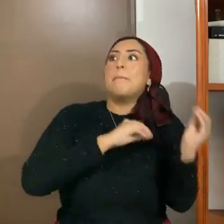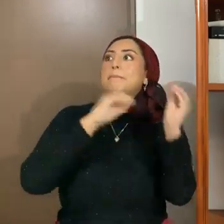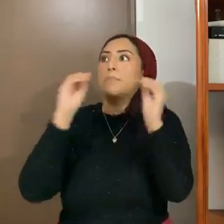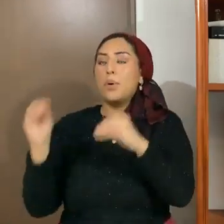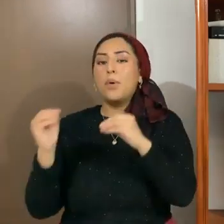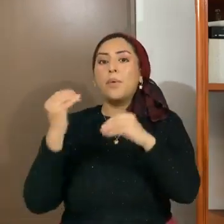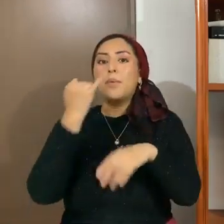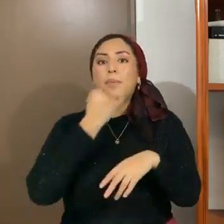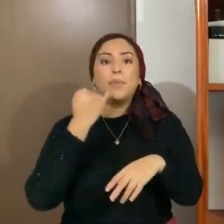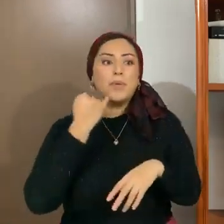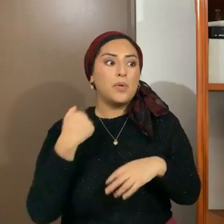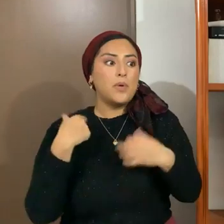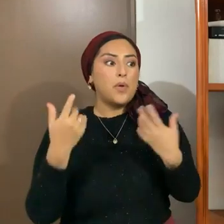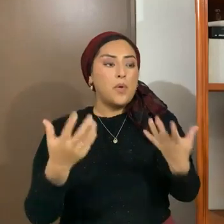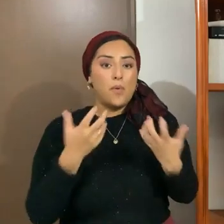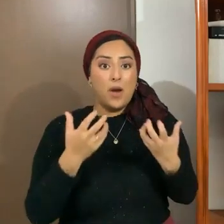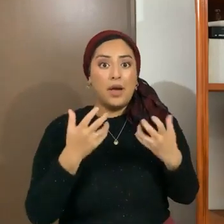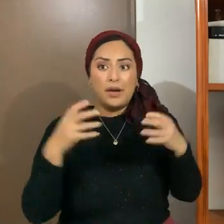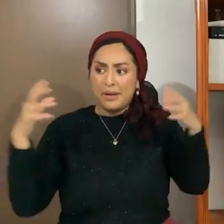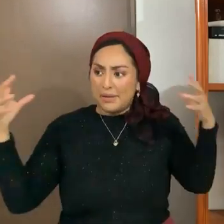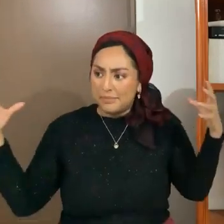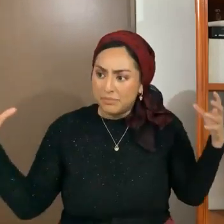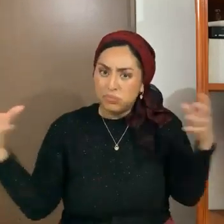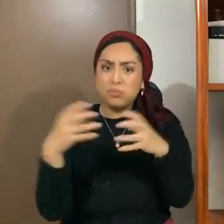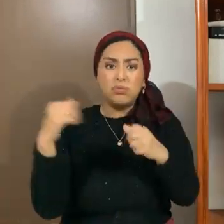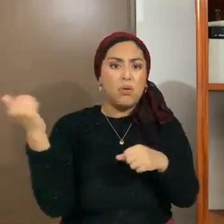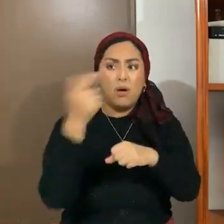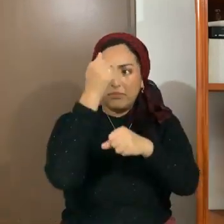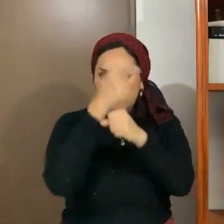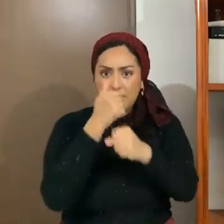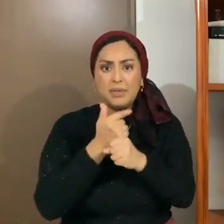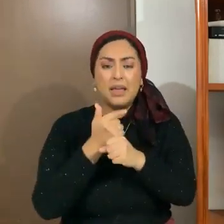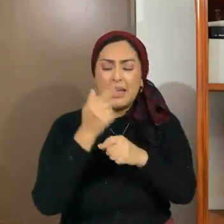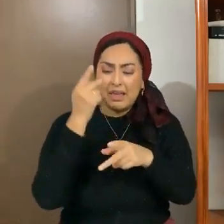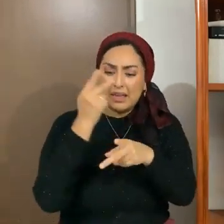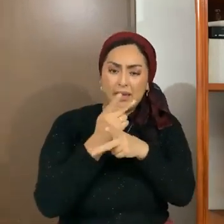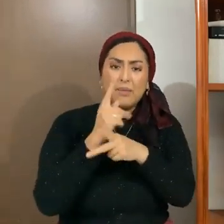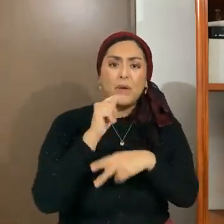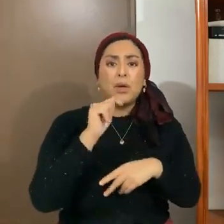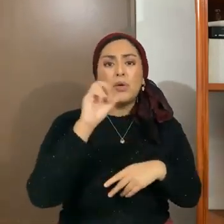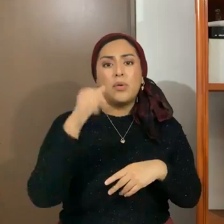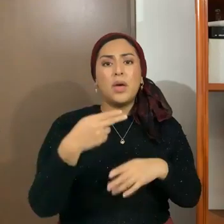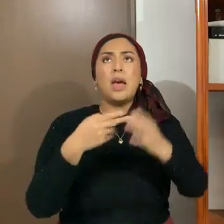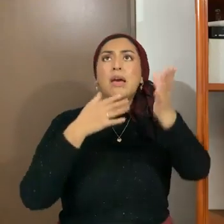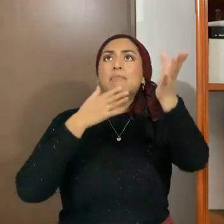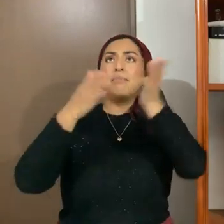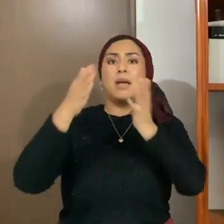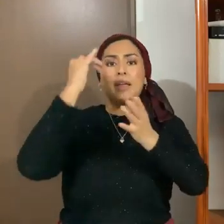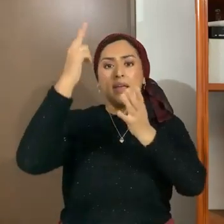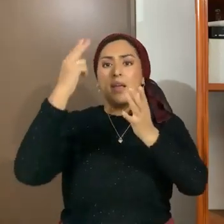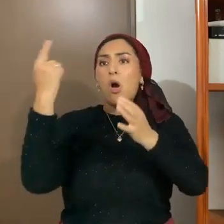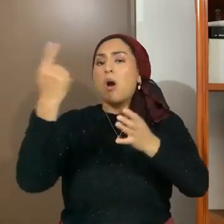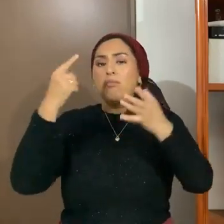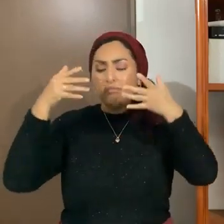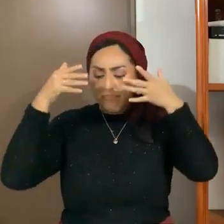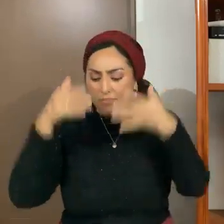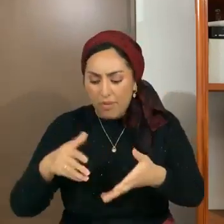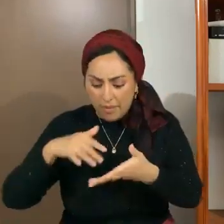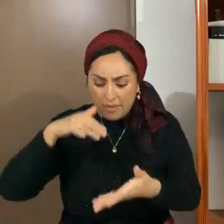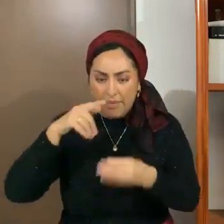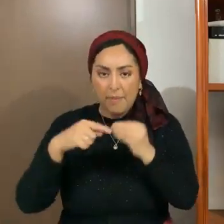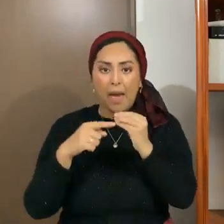preciosa profecía, estar reunidos todos para guardar Torah, para servir a Yahweh y dedicarnos nada más a